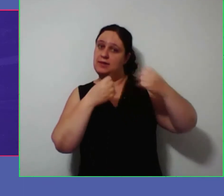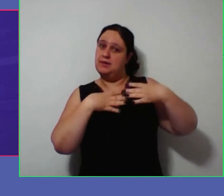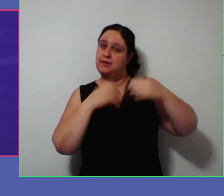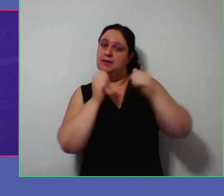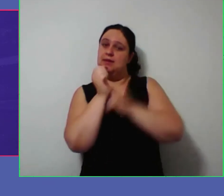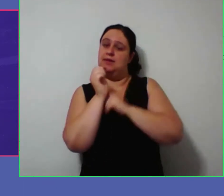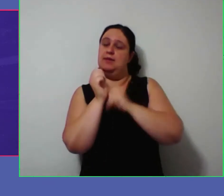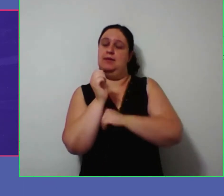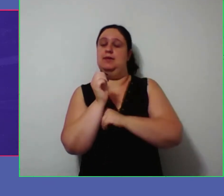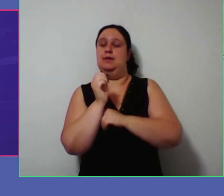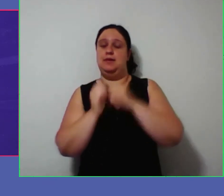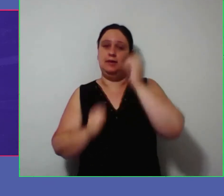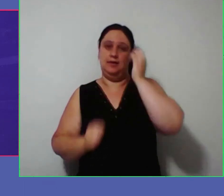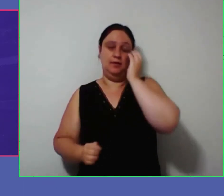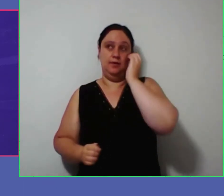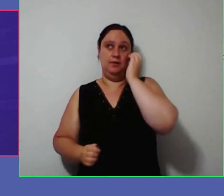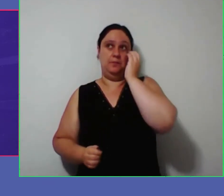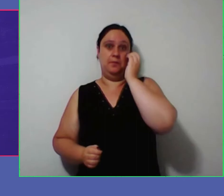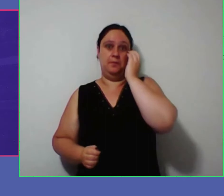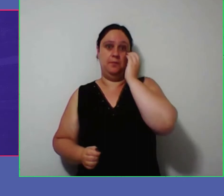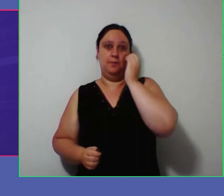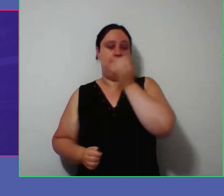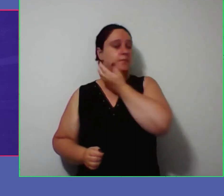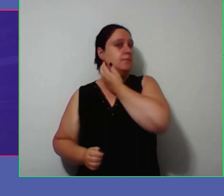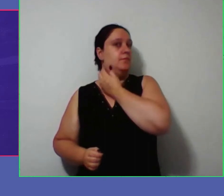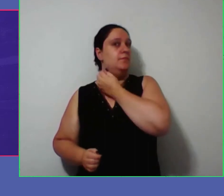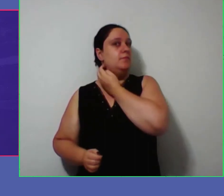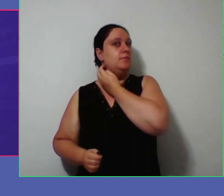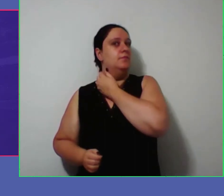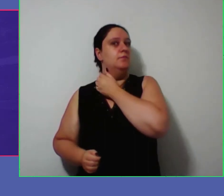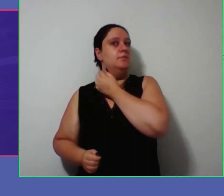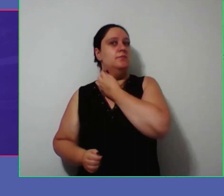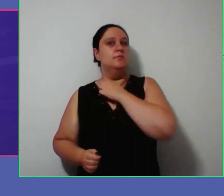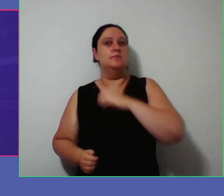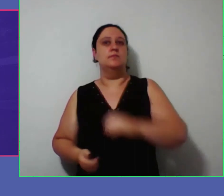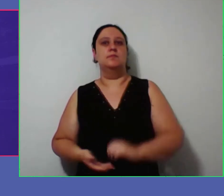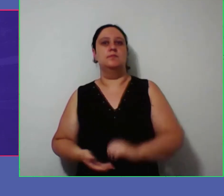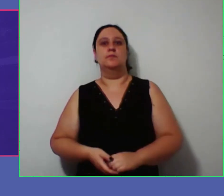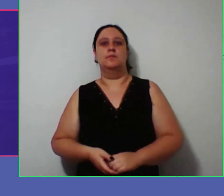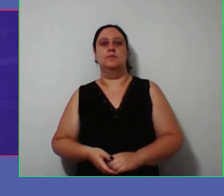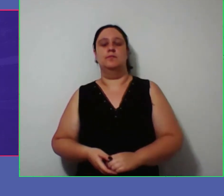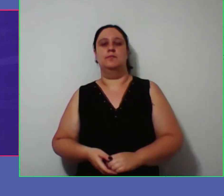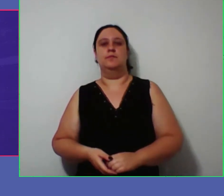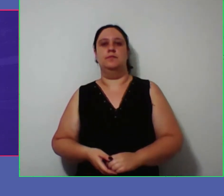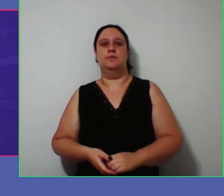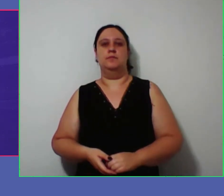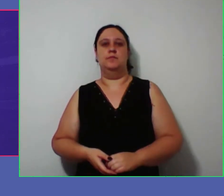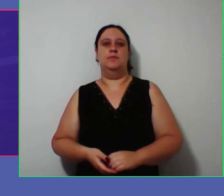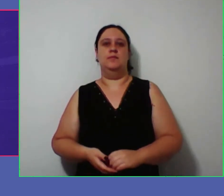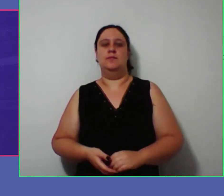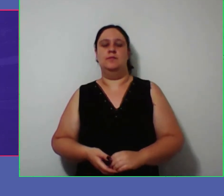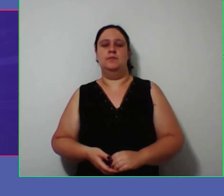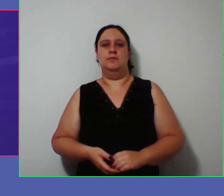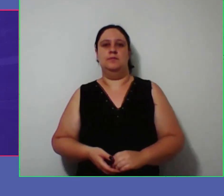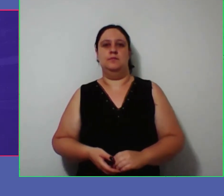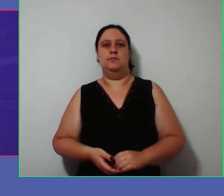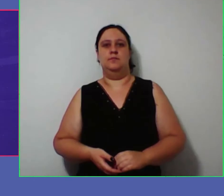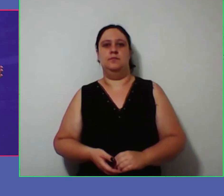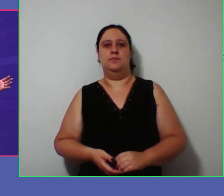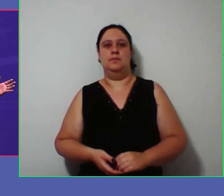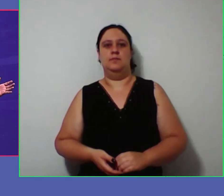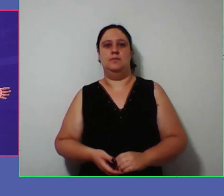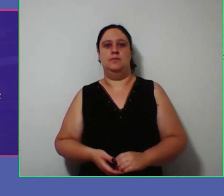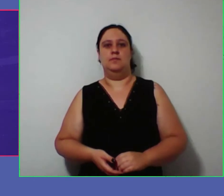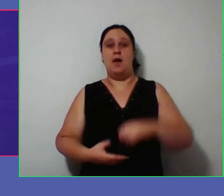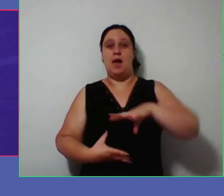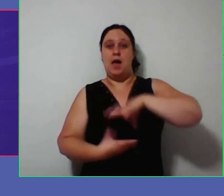quem leva a nossa alma, o nosso ser, para um